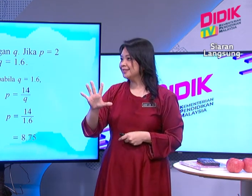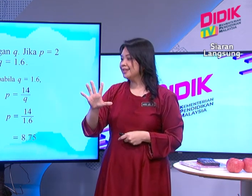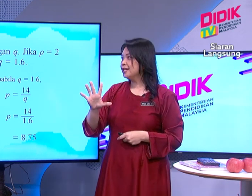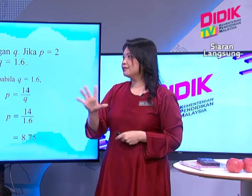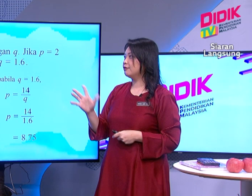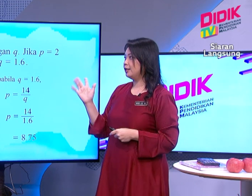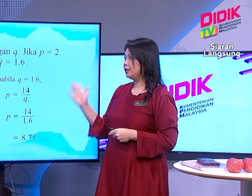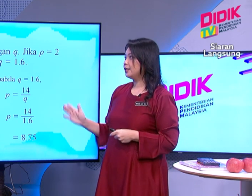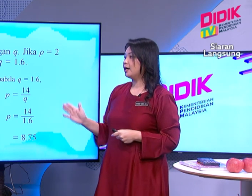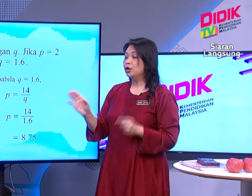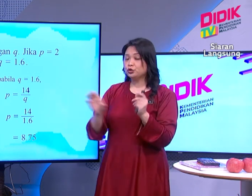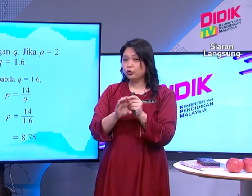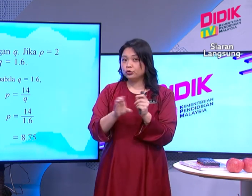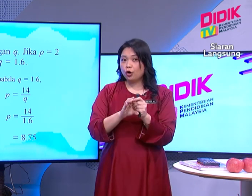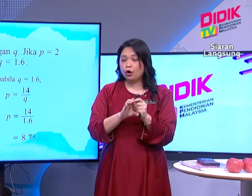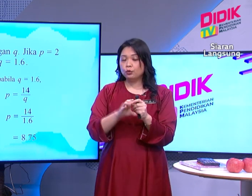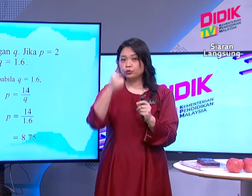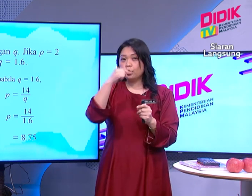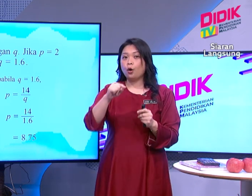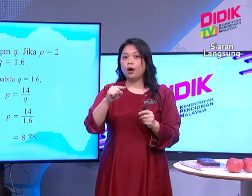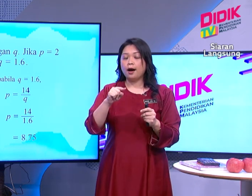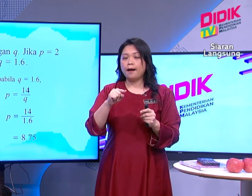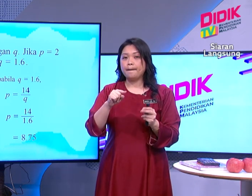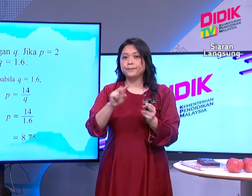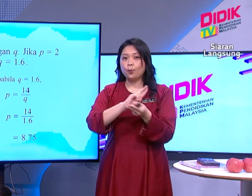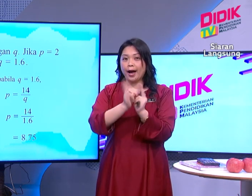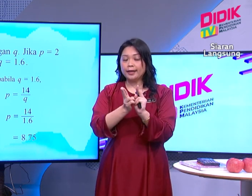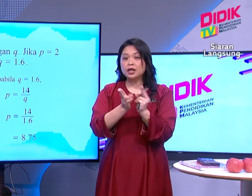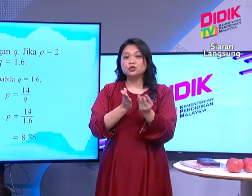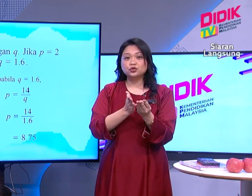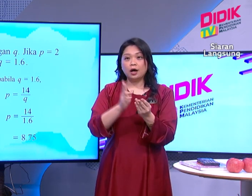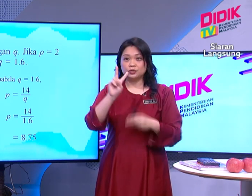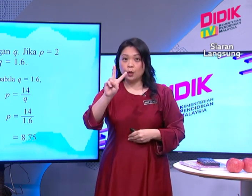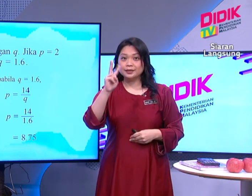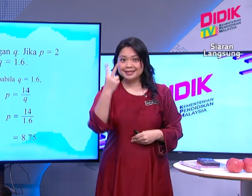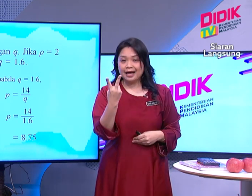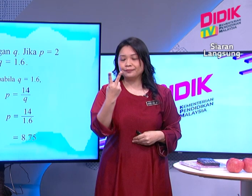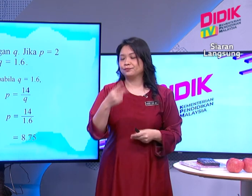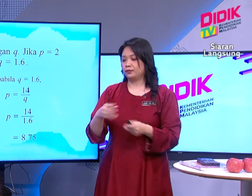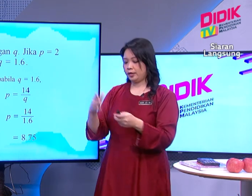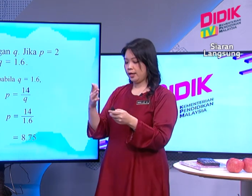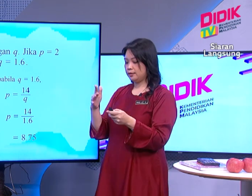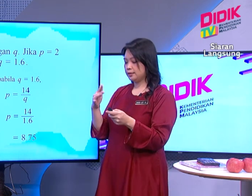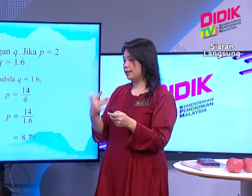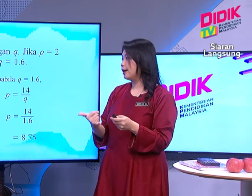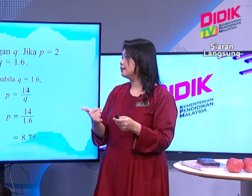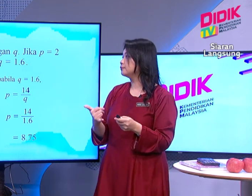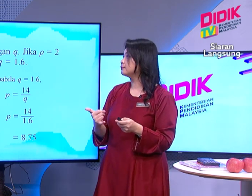so inilah contoh untuk perubahan songsang oke sekarang